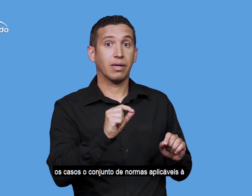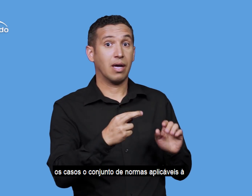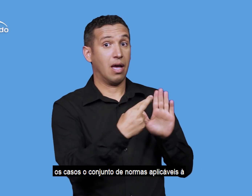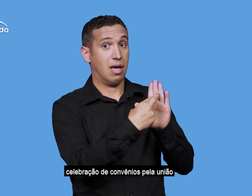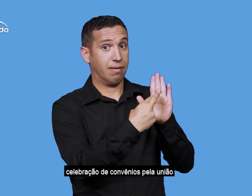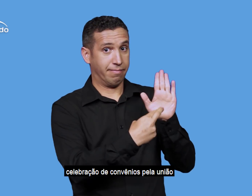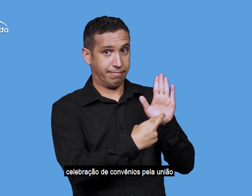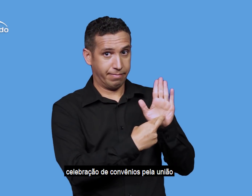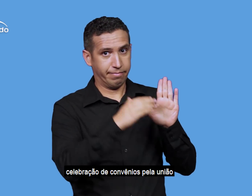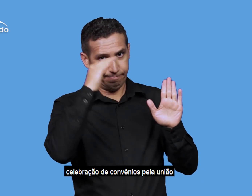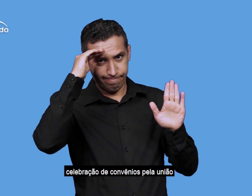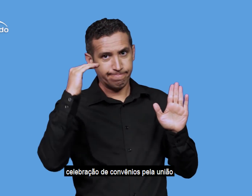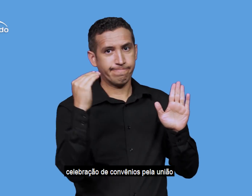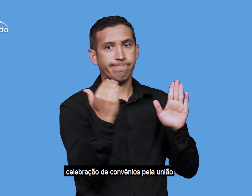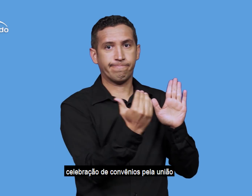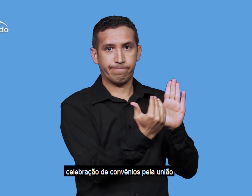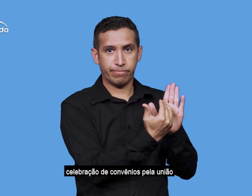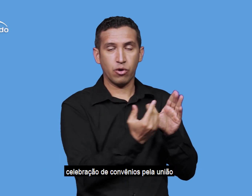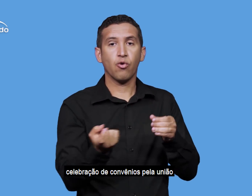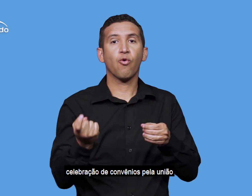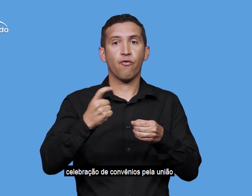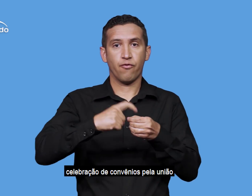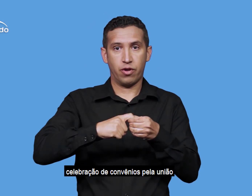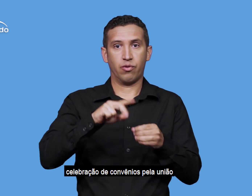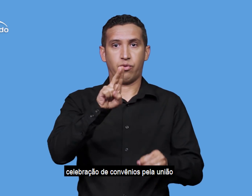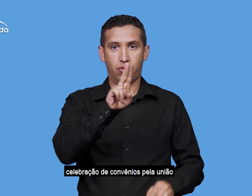à celebração de convênios pela união